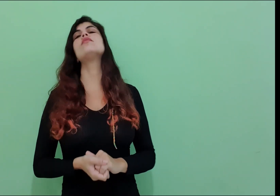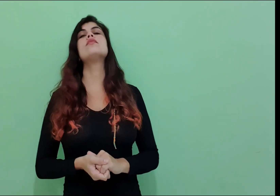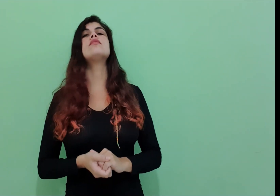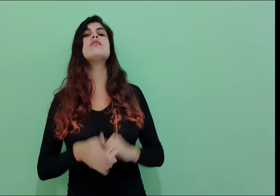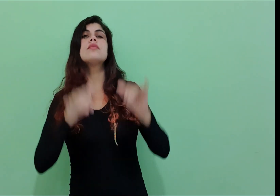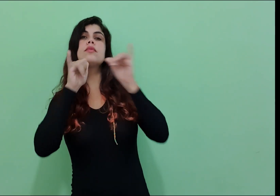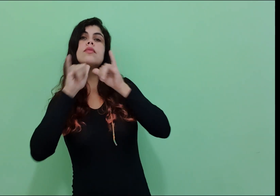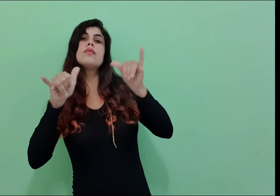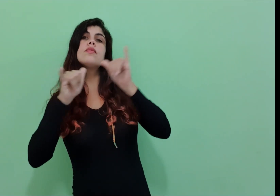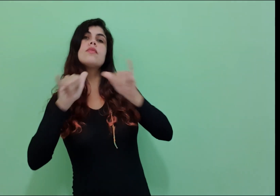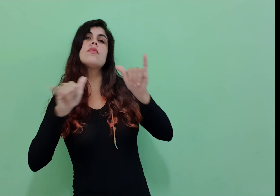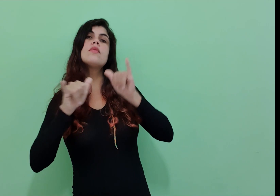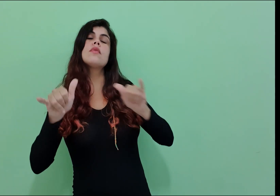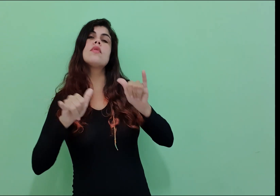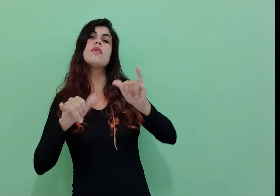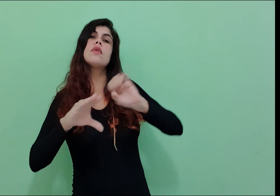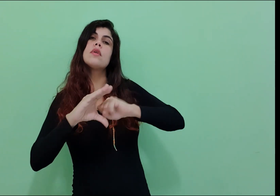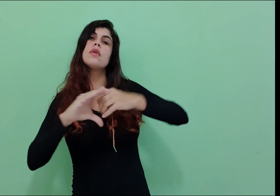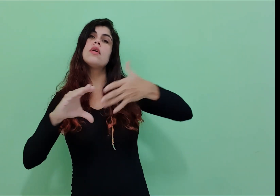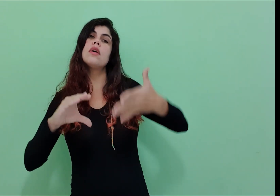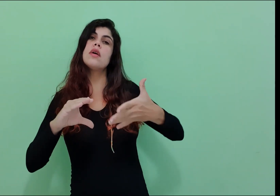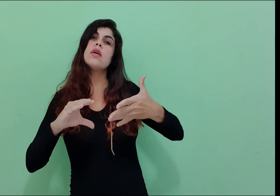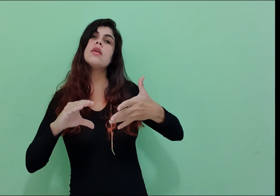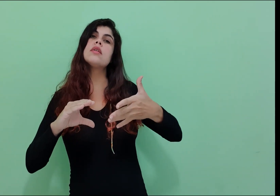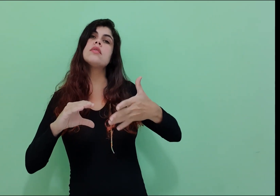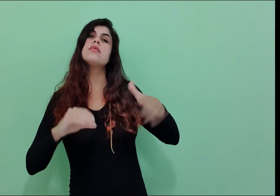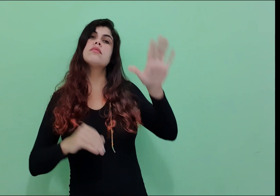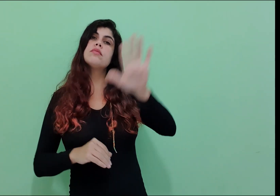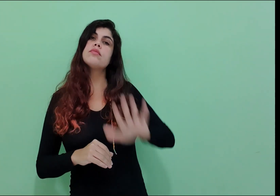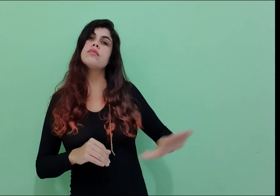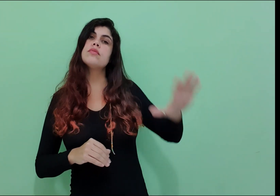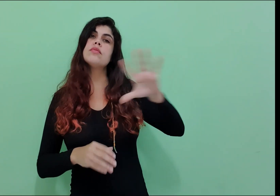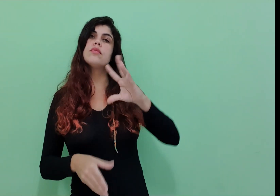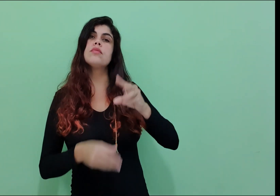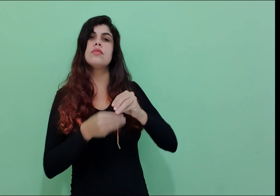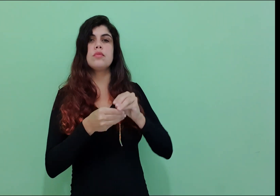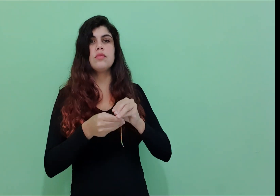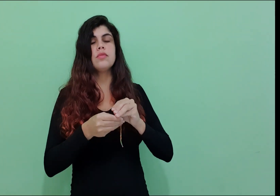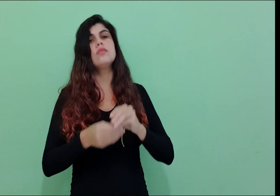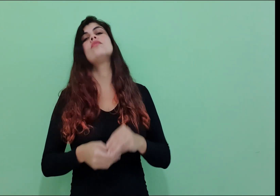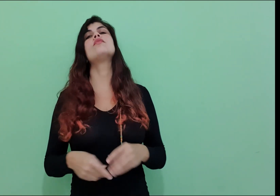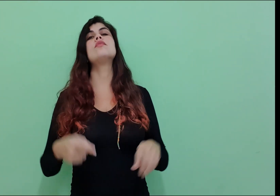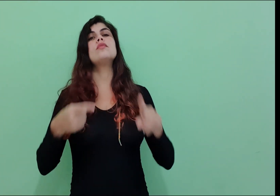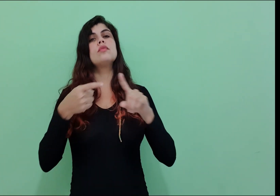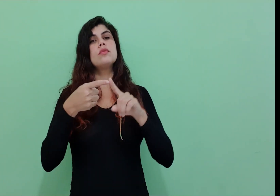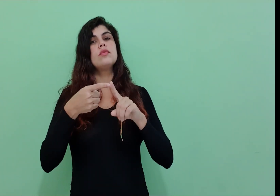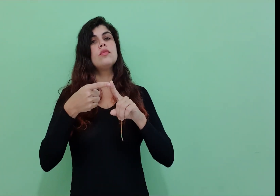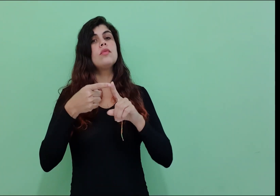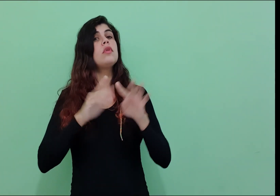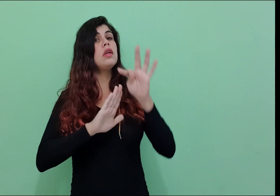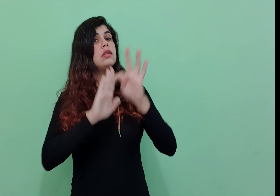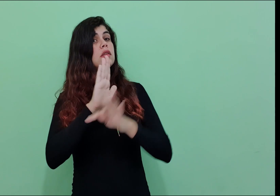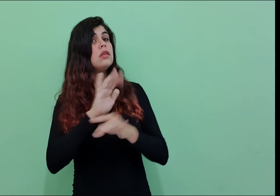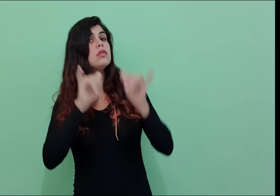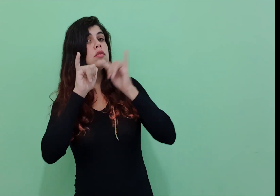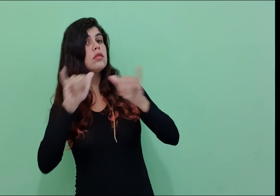narrativa. As notícias, elas podem ser resumidas em determinadas características. Por exemplo, um